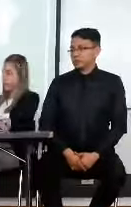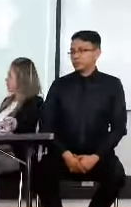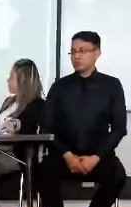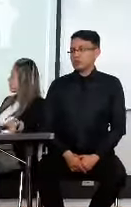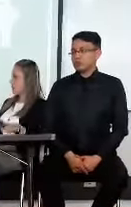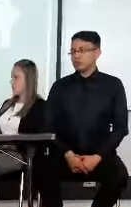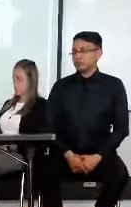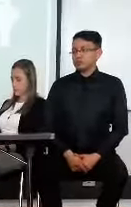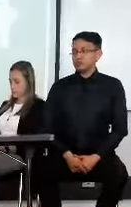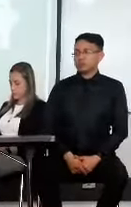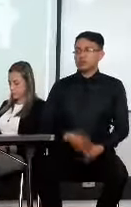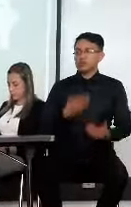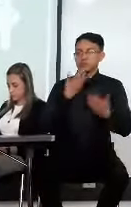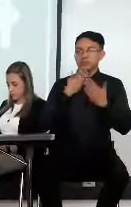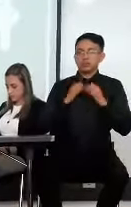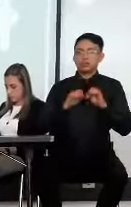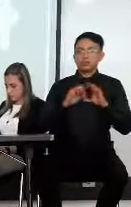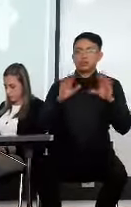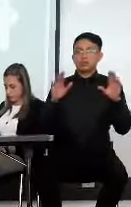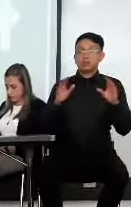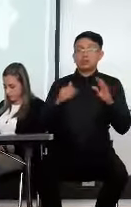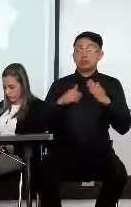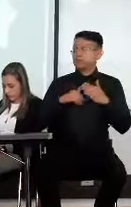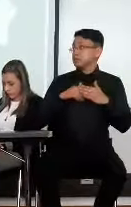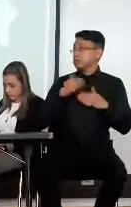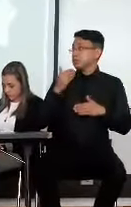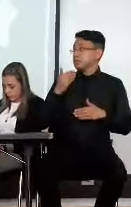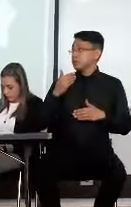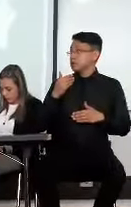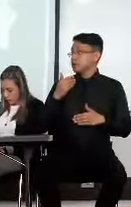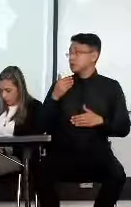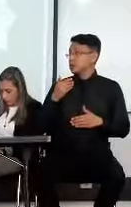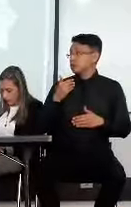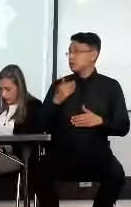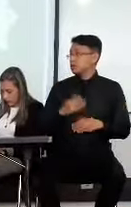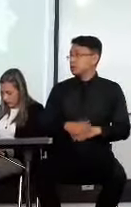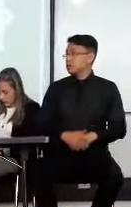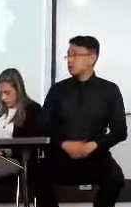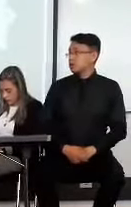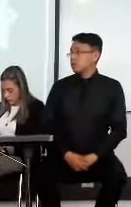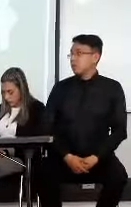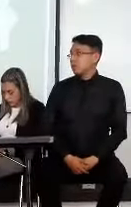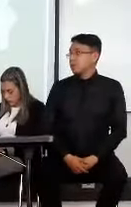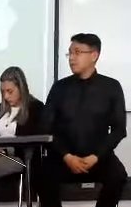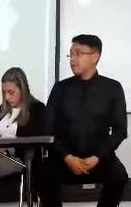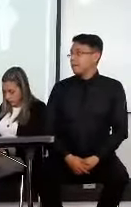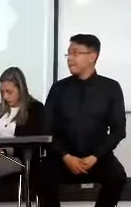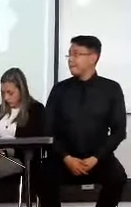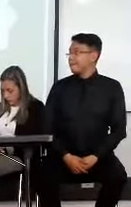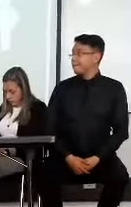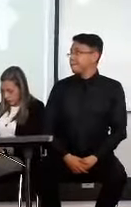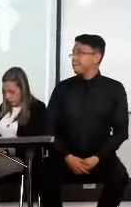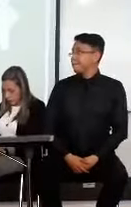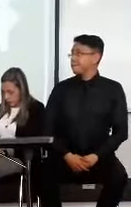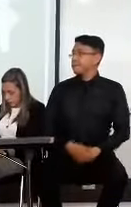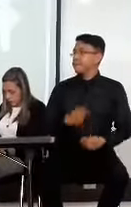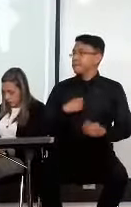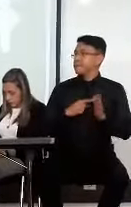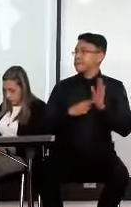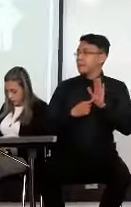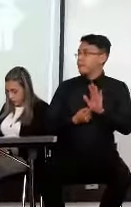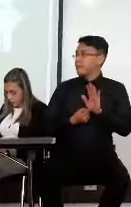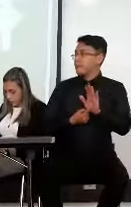Bueno, les comento antes de iniciar la presentación del instrumento que es la cartilla de valoración